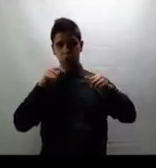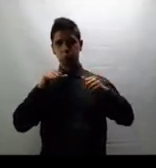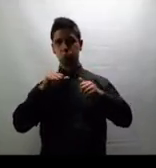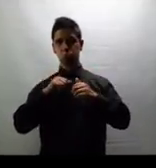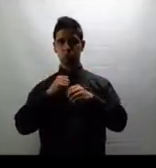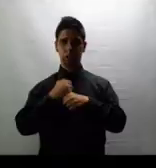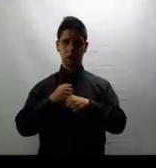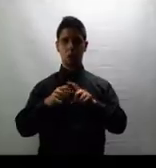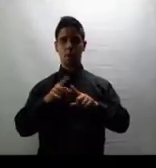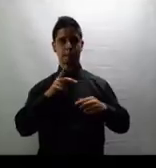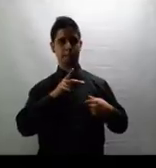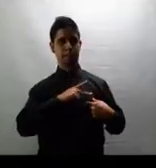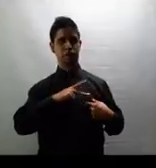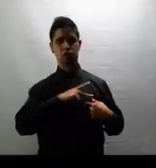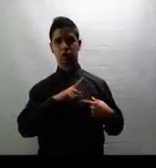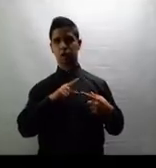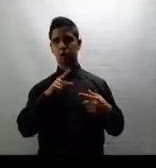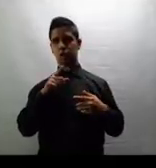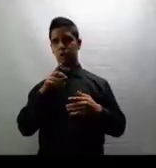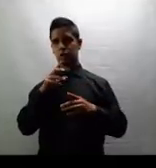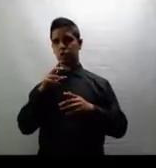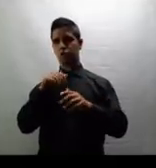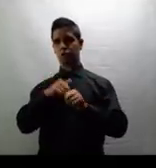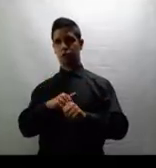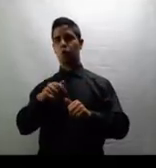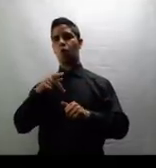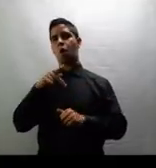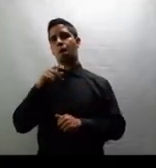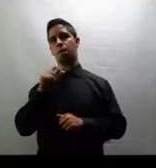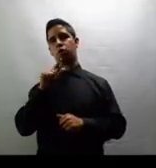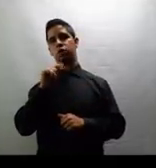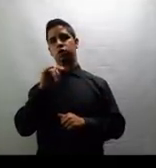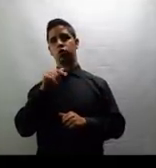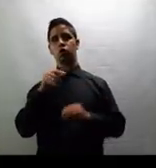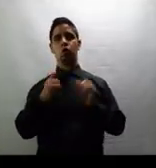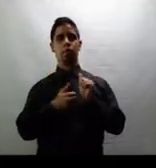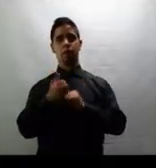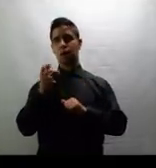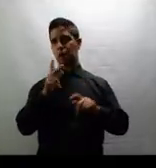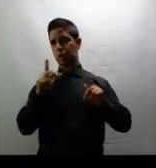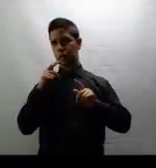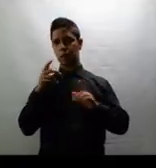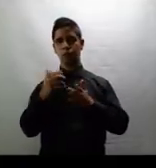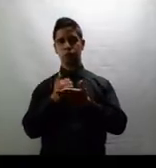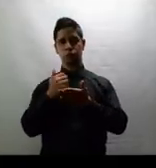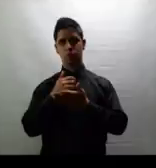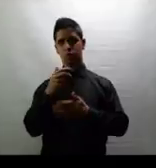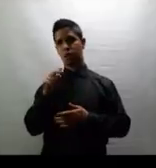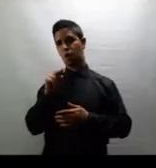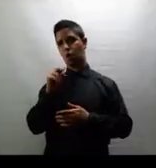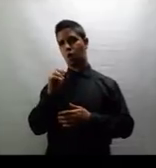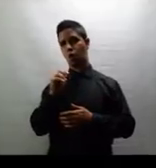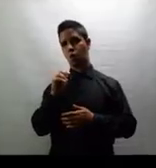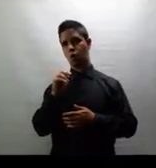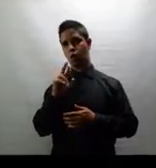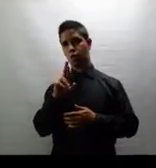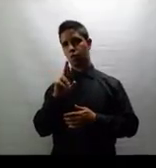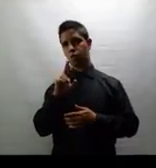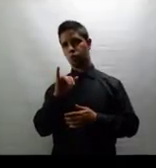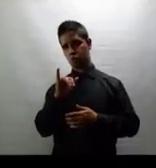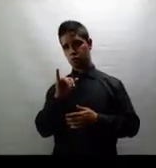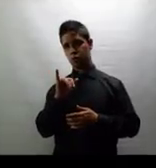y bueno pues yo creo que la que en los últimos 20 años la que más millaje le sacó a esto fue en origen del